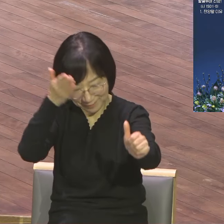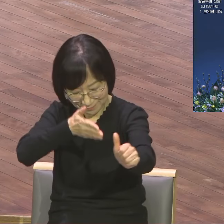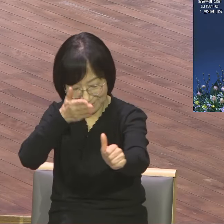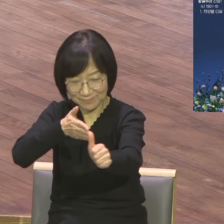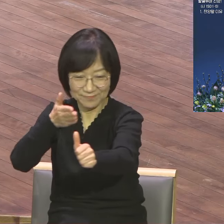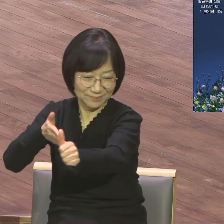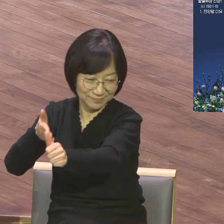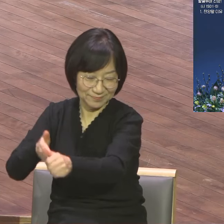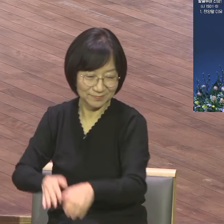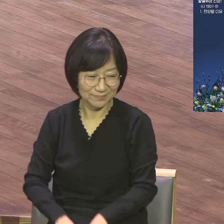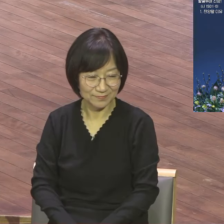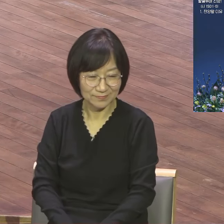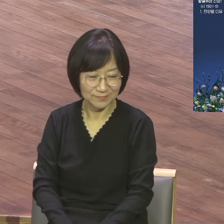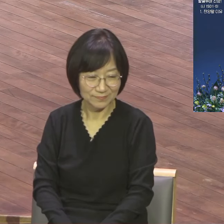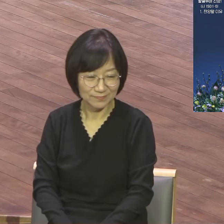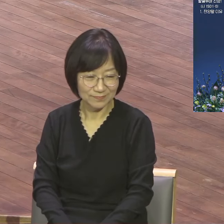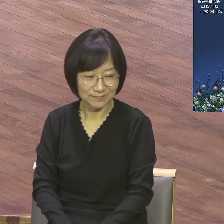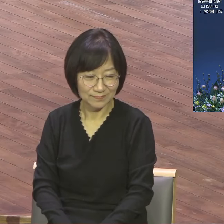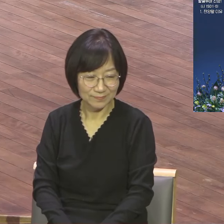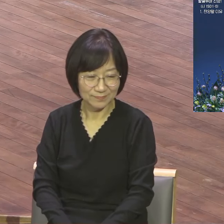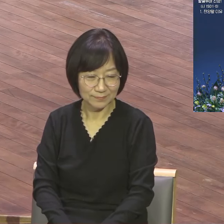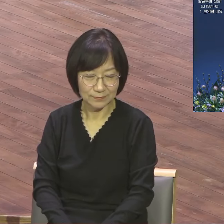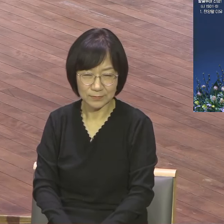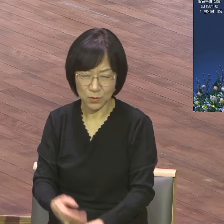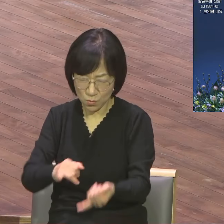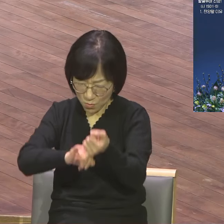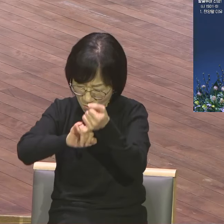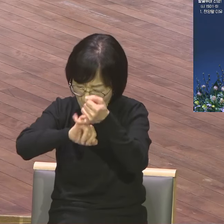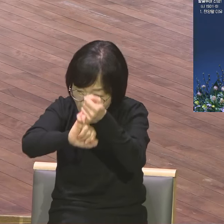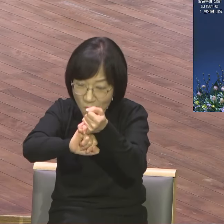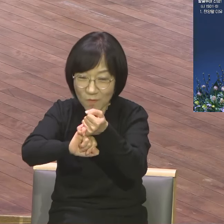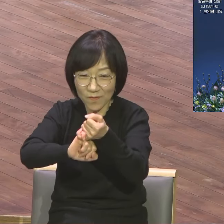그걸 해야 되고 안 해야 되는 게 아니야. 마땅히 해야 돼.